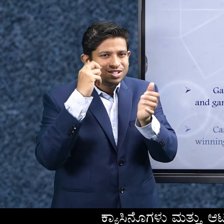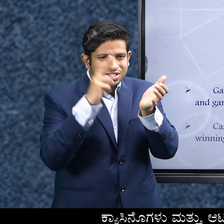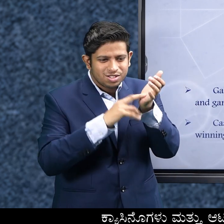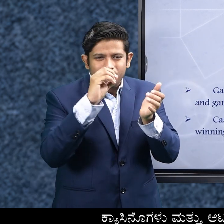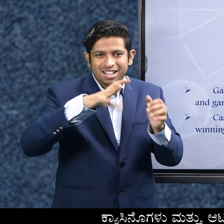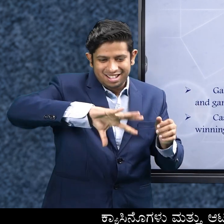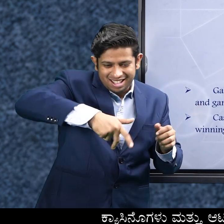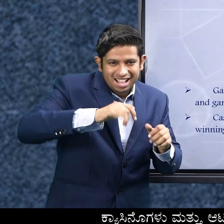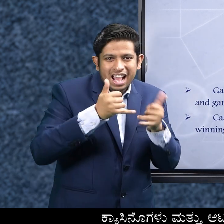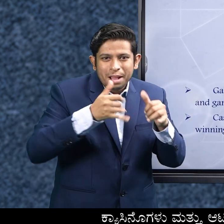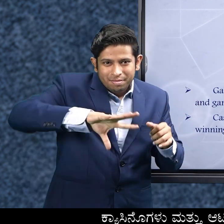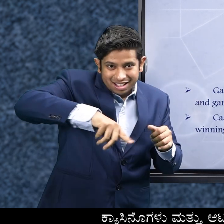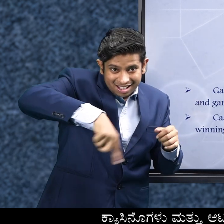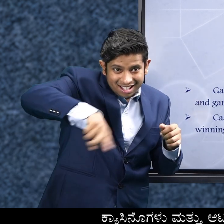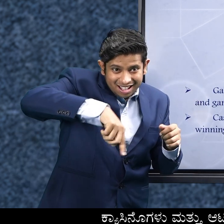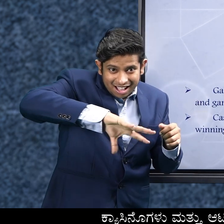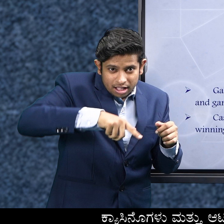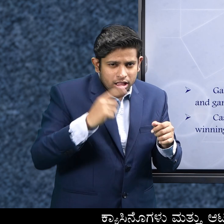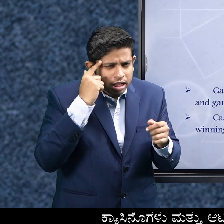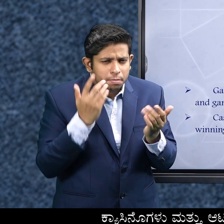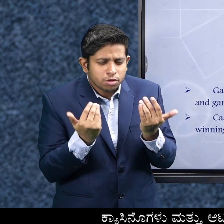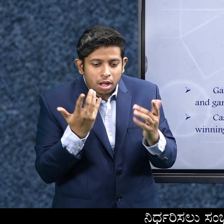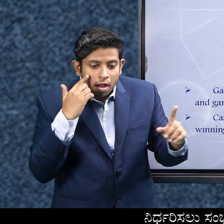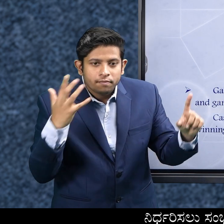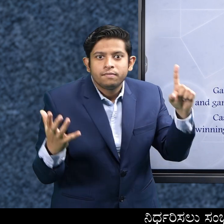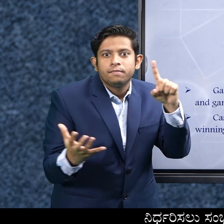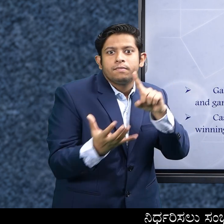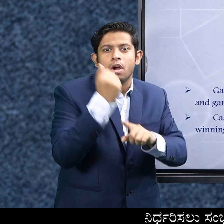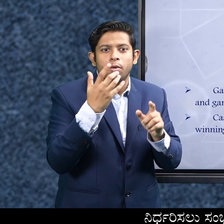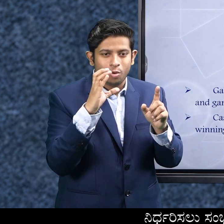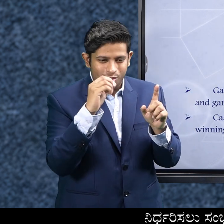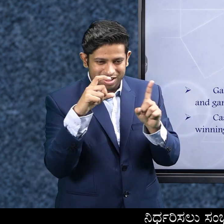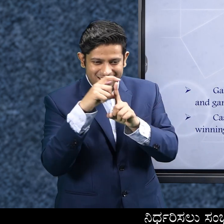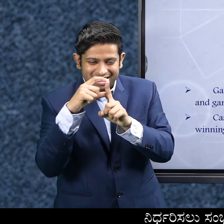ಕ್ಯಾಸಿನೋಗಳು ಮತ್ತು ಆಟದ ವಿನ್ಯಾಸಕರು ಗೆಲ್ಲುವ ಸಾಧ್ಯತೆಗಳನ್ನ ನಿರ್ಧರಿಸುವ ಸಂಭವನೀಯತೆಯನ್ನ ಬಳಸ್ತಾರೆ.